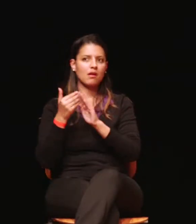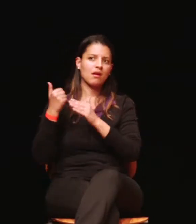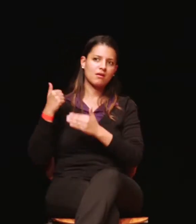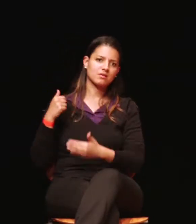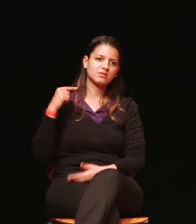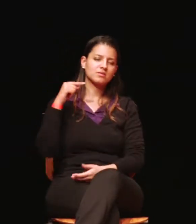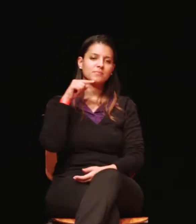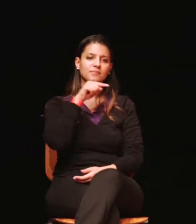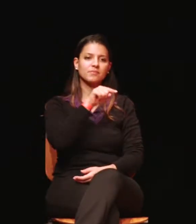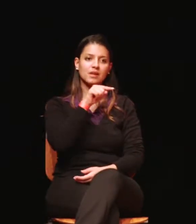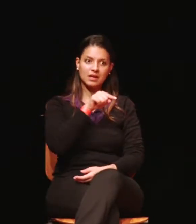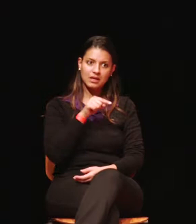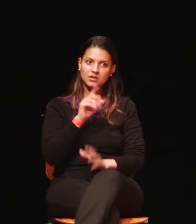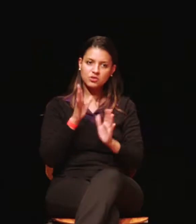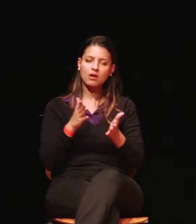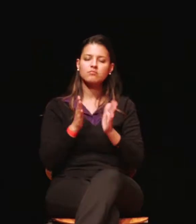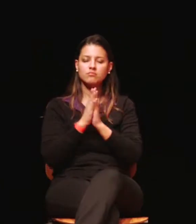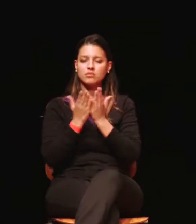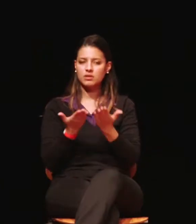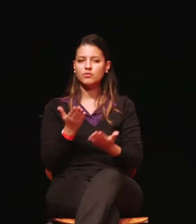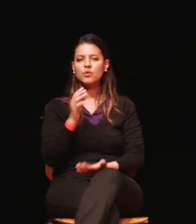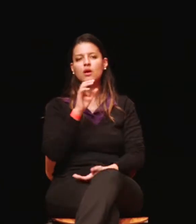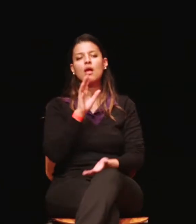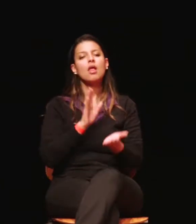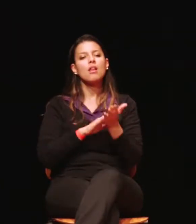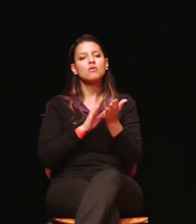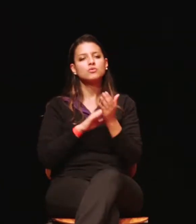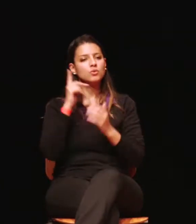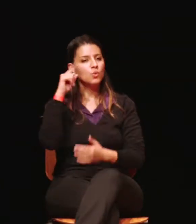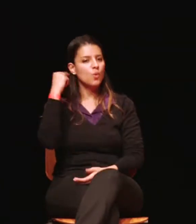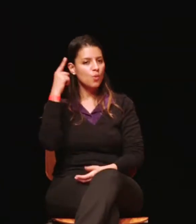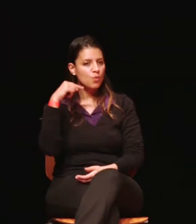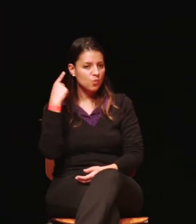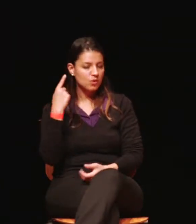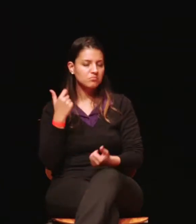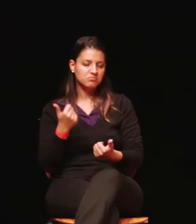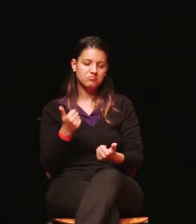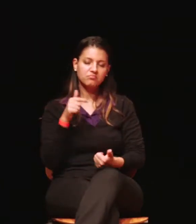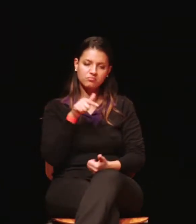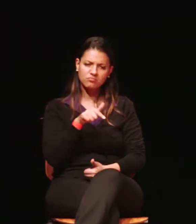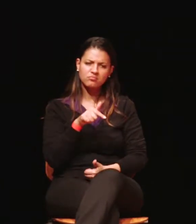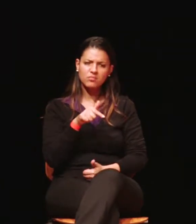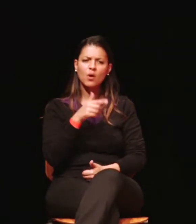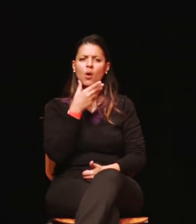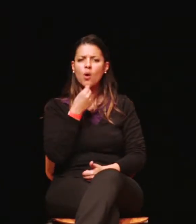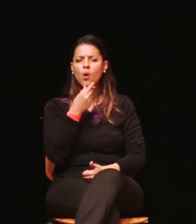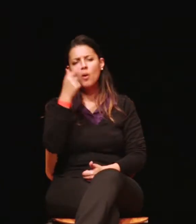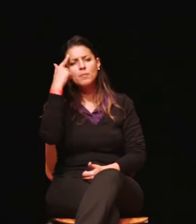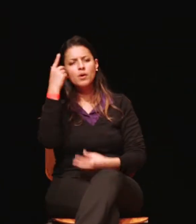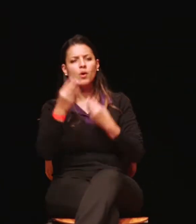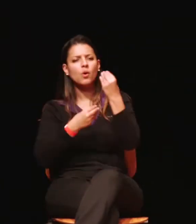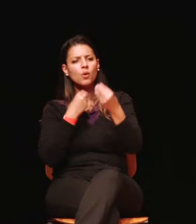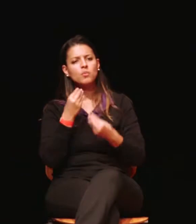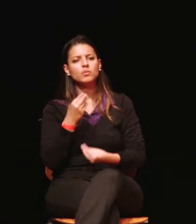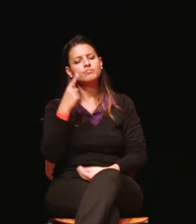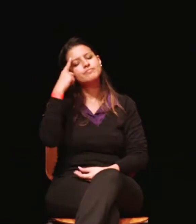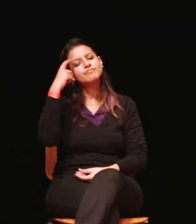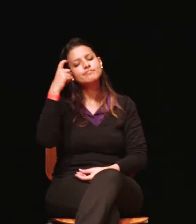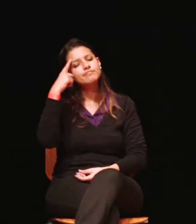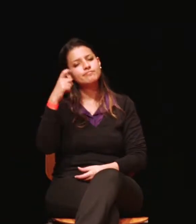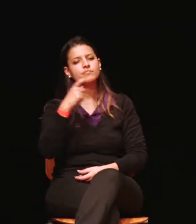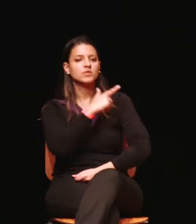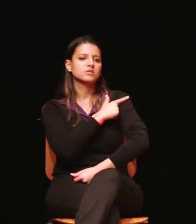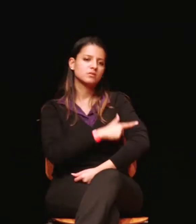que teve enorme impacto. Esse ideal de disciplina, inicialmente pensado para a criança-rei,